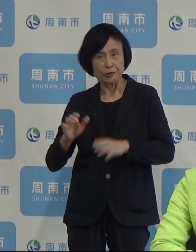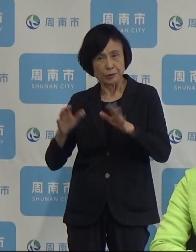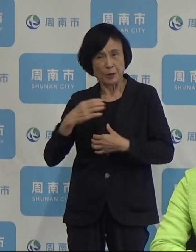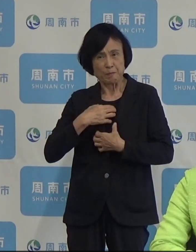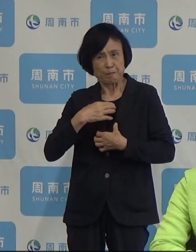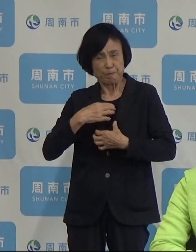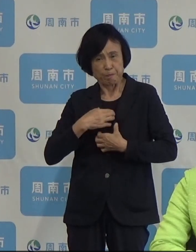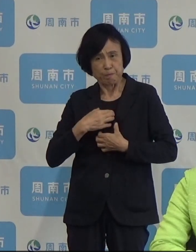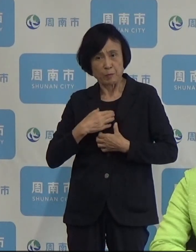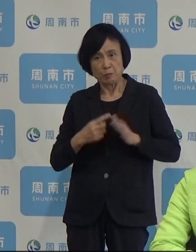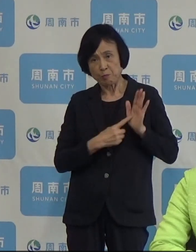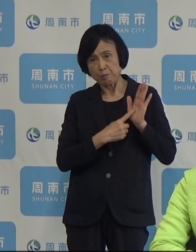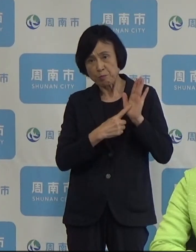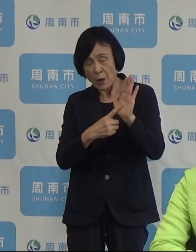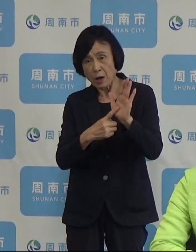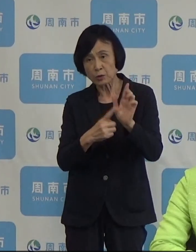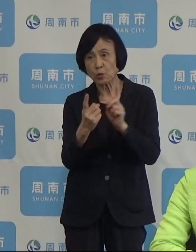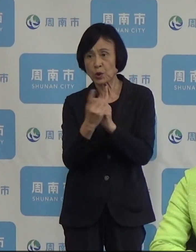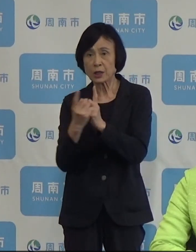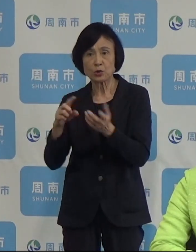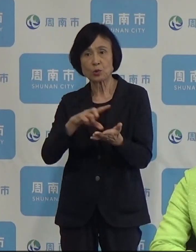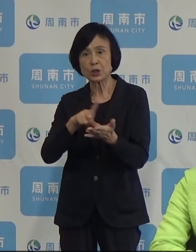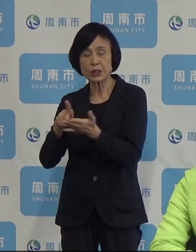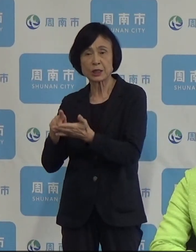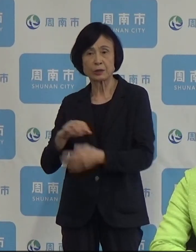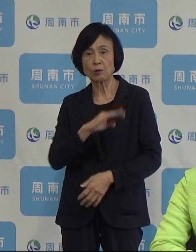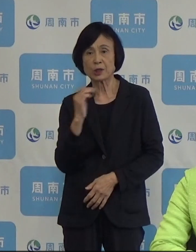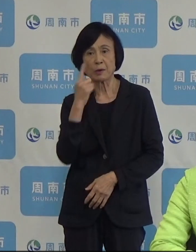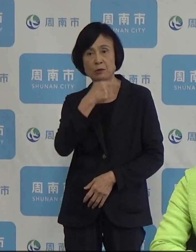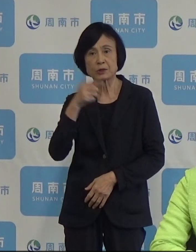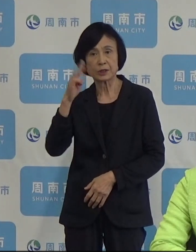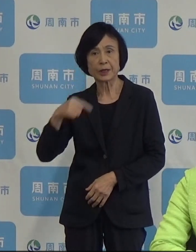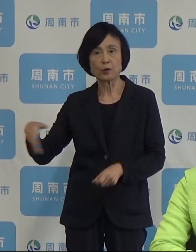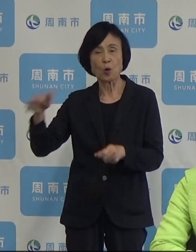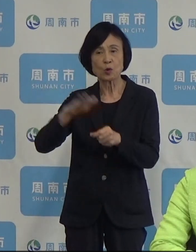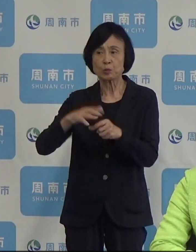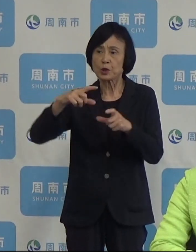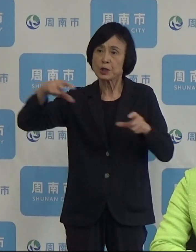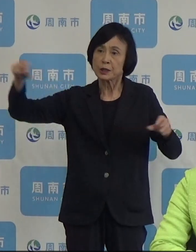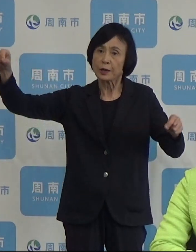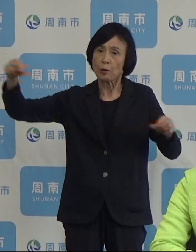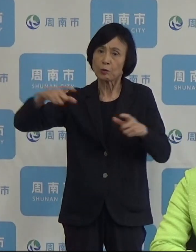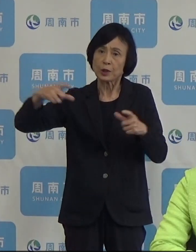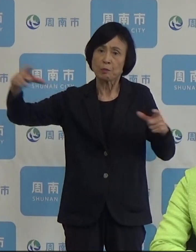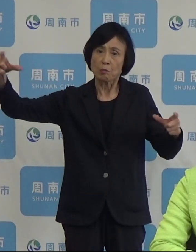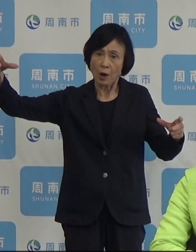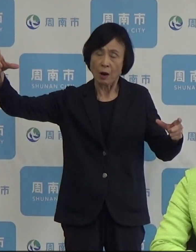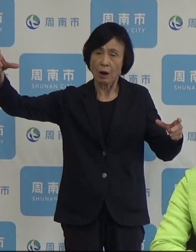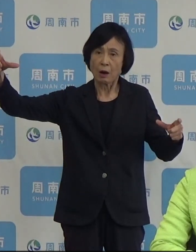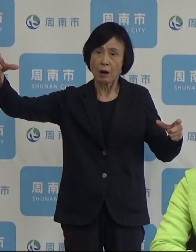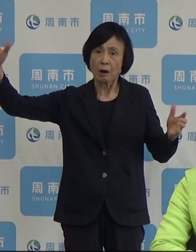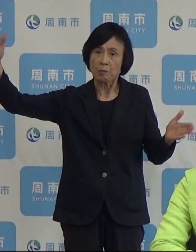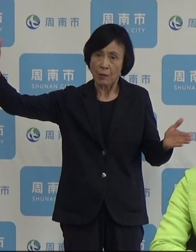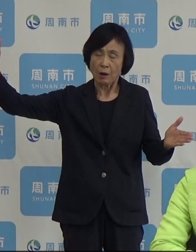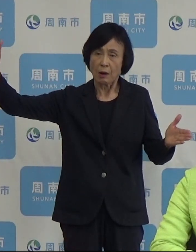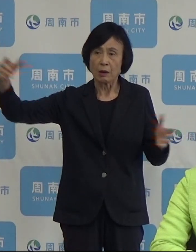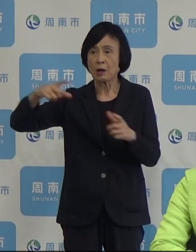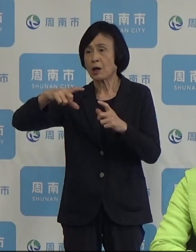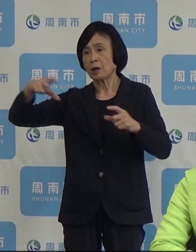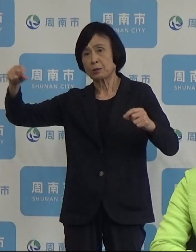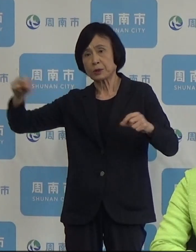の対象地域を山口県を含む全国に拡大し、国を挙げ